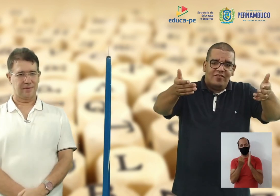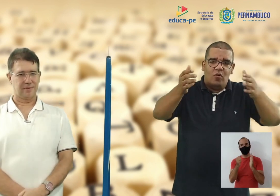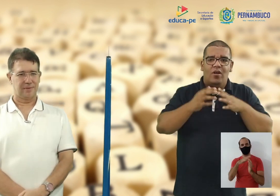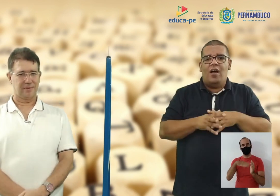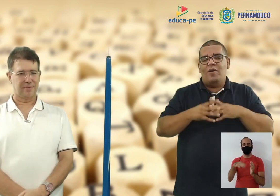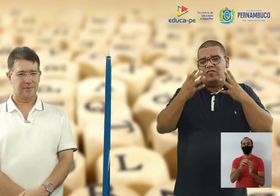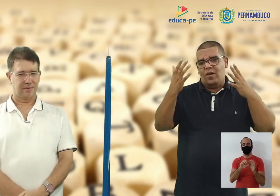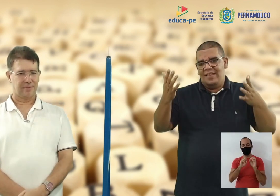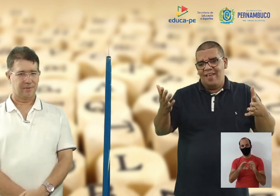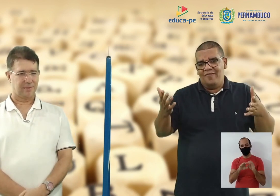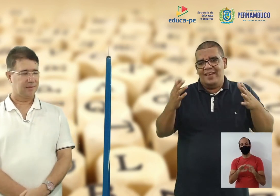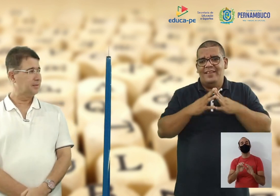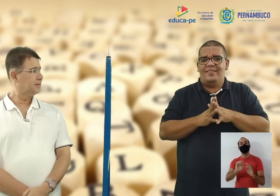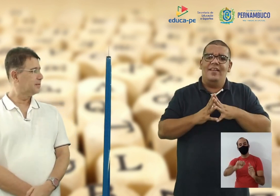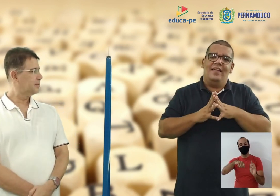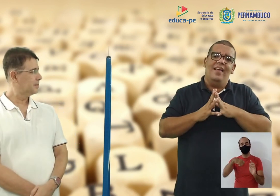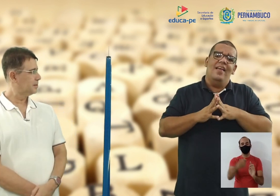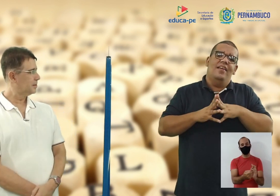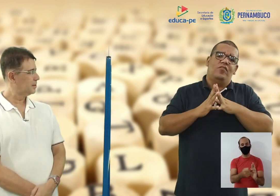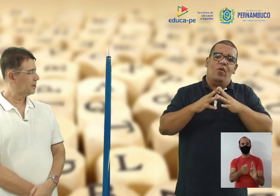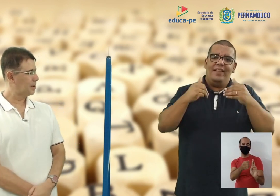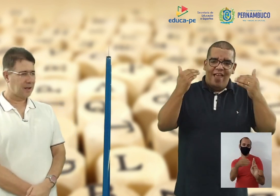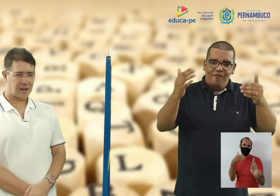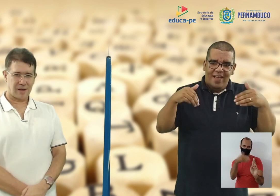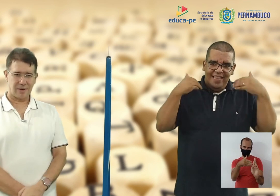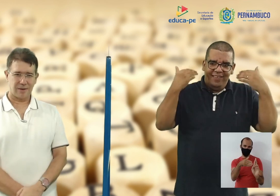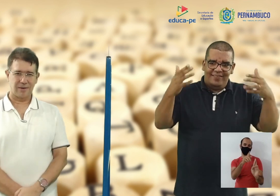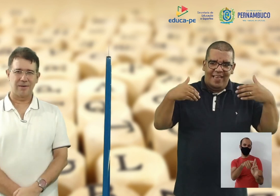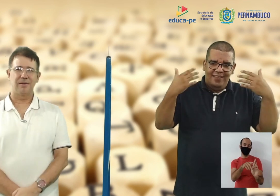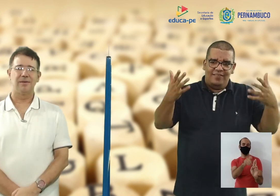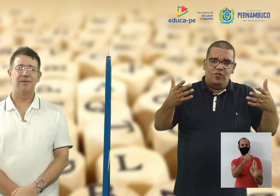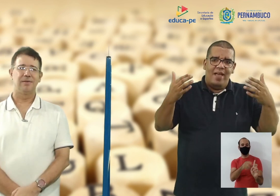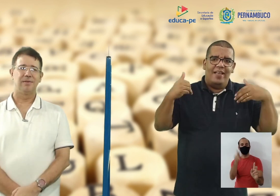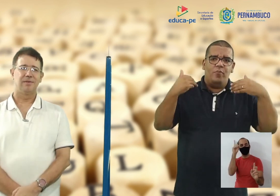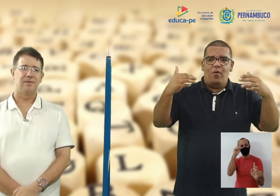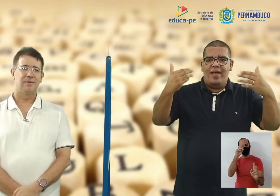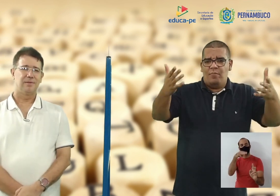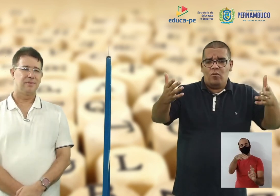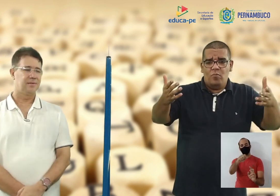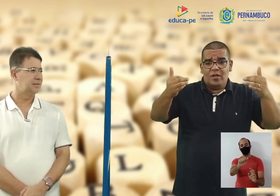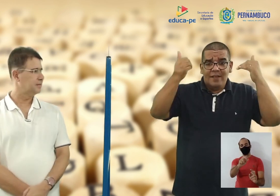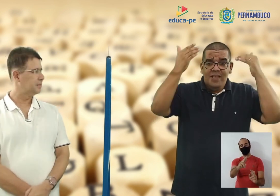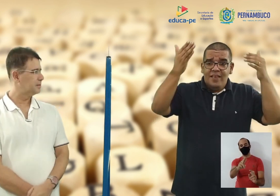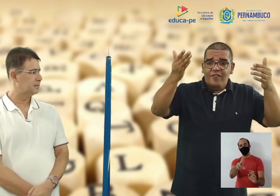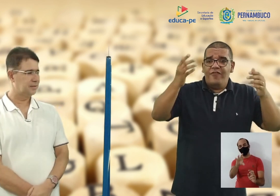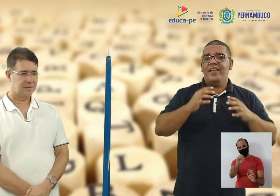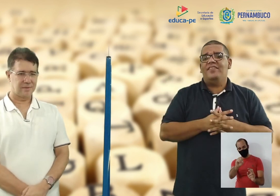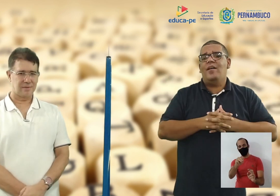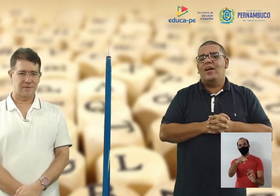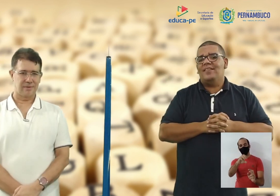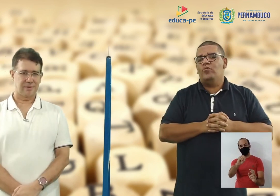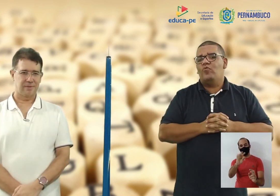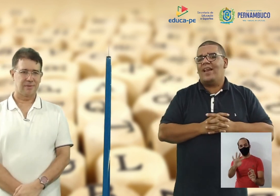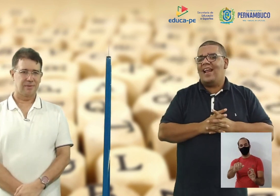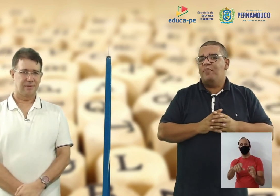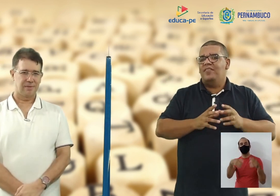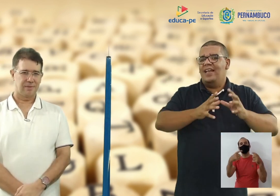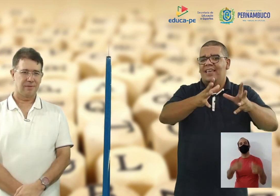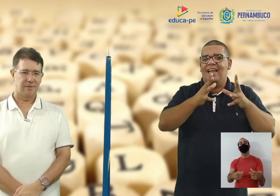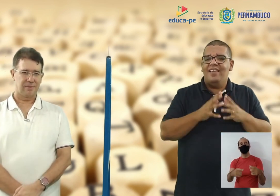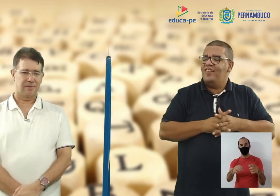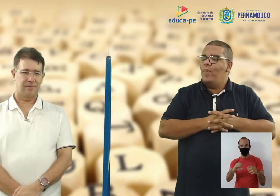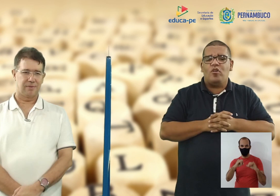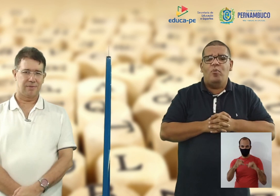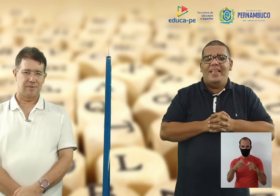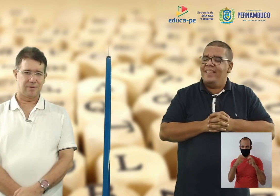uma escola de referência, né? Escola de referência em ensino médio, poeta Mauro Mota, que fica em Jaboatão dos Guararapes, né?